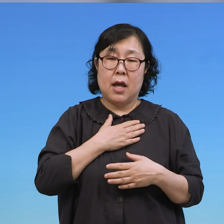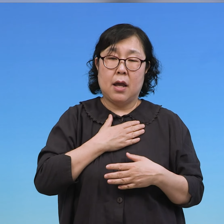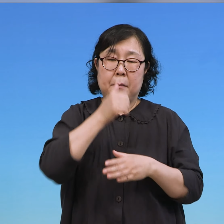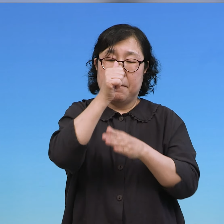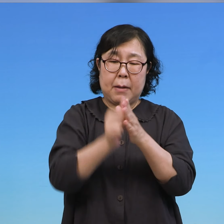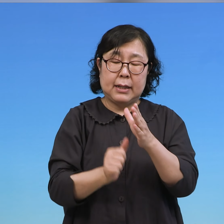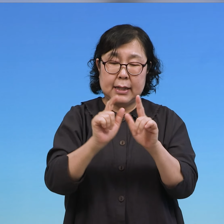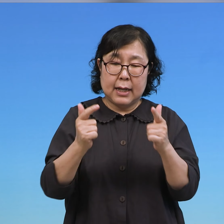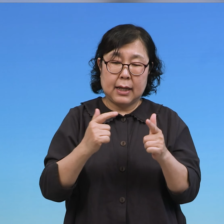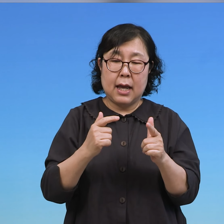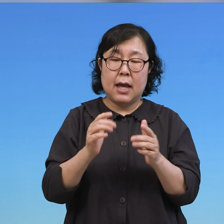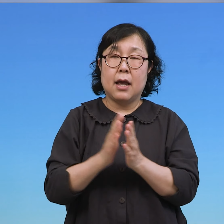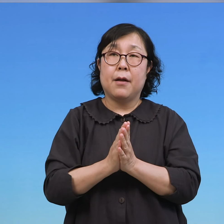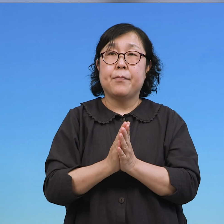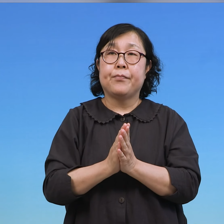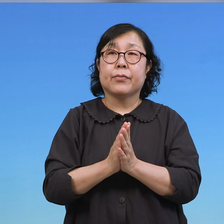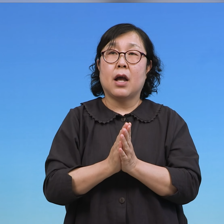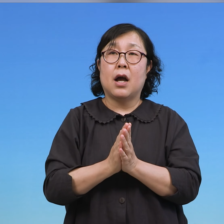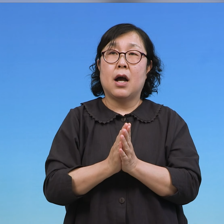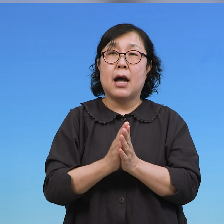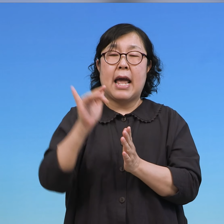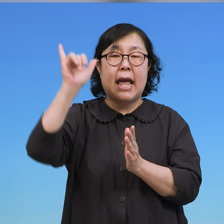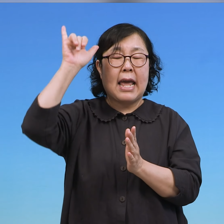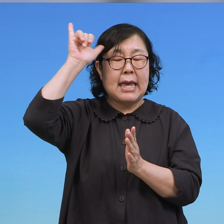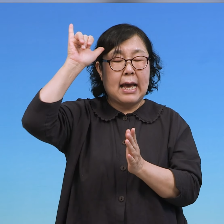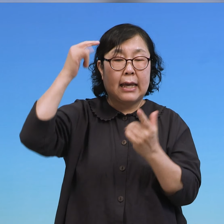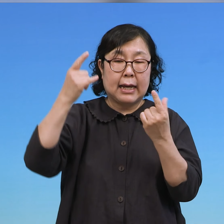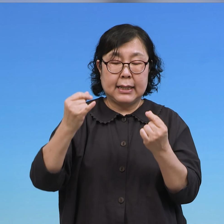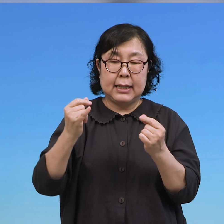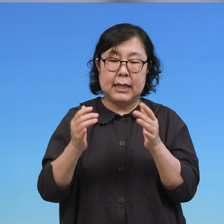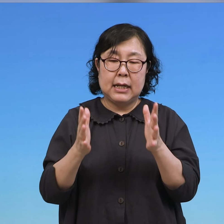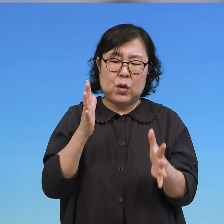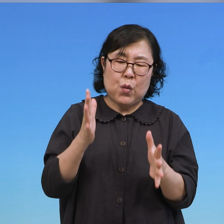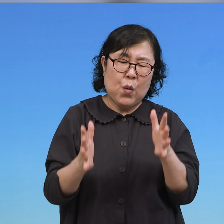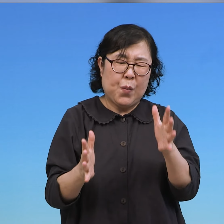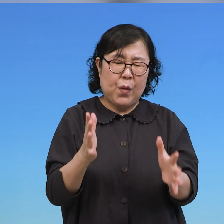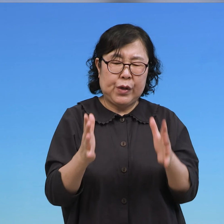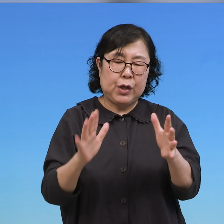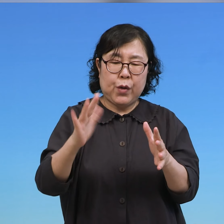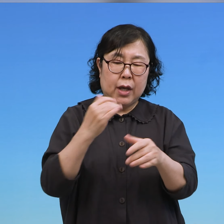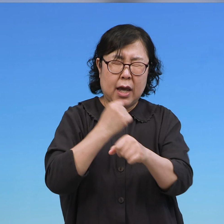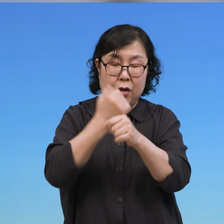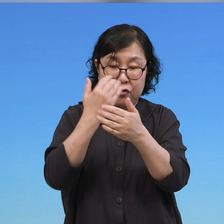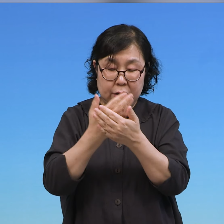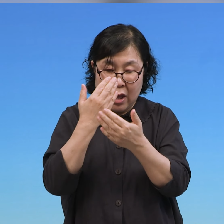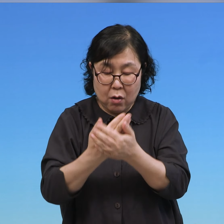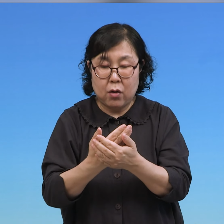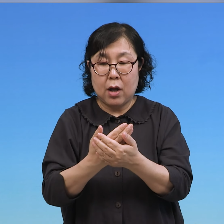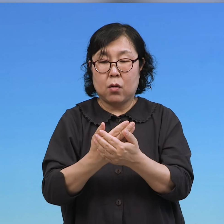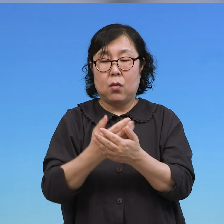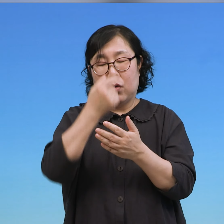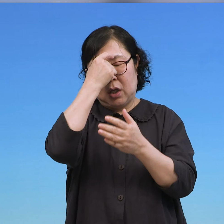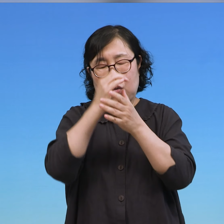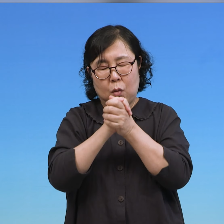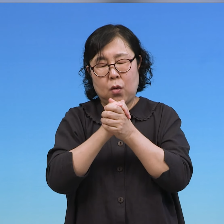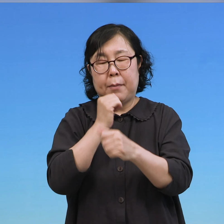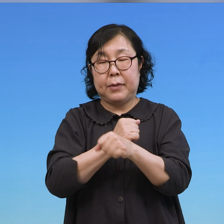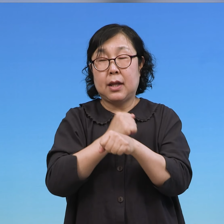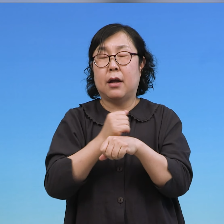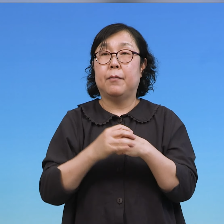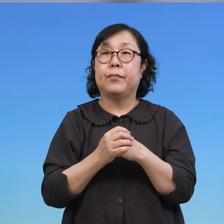로봇이 되게 해주세요. 그래야 하나님 이 일을 감당할 수가 있습니다. 그러고 있는데